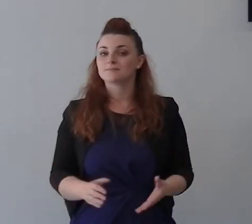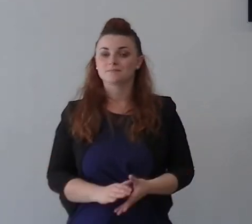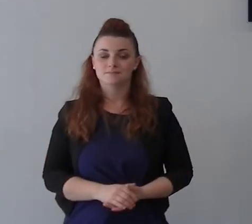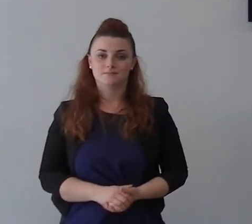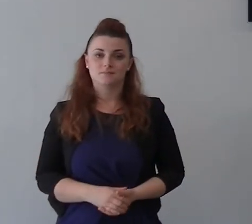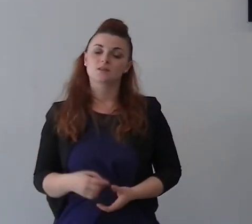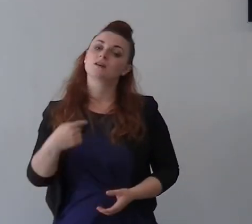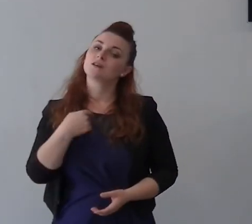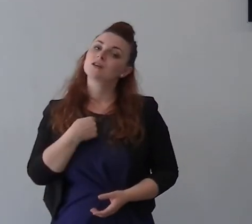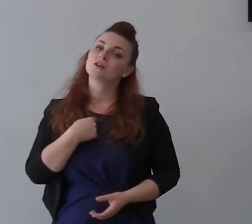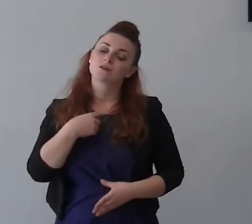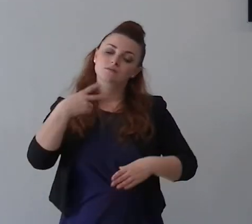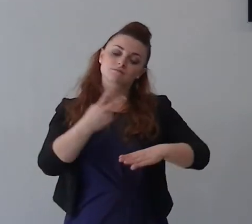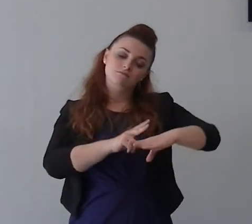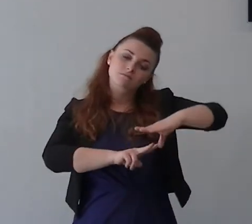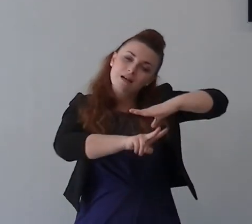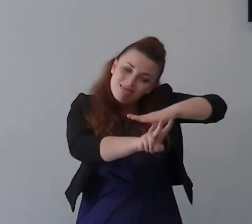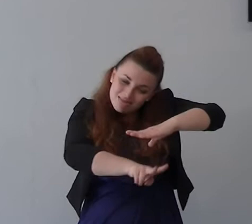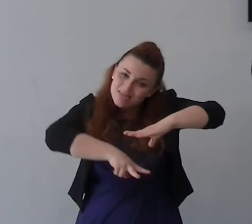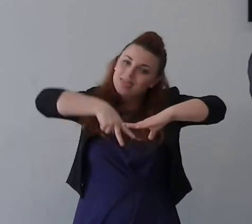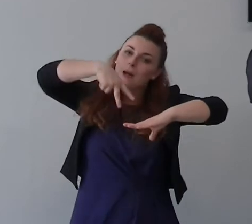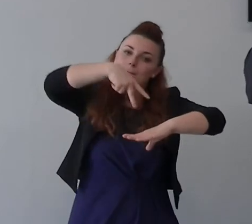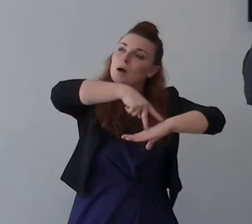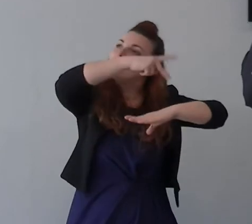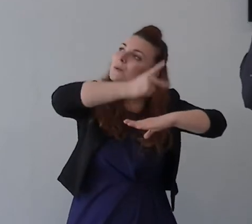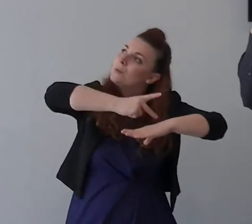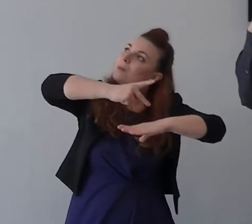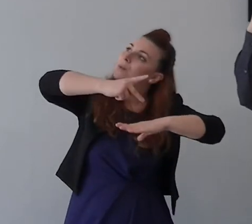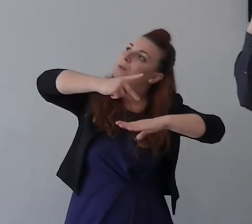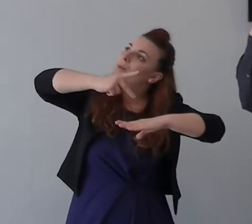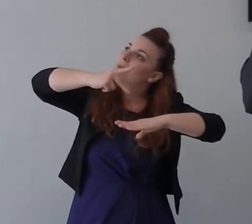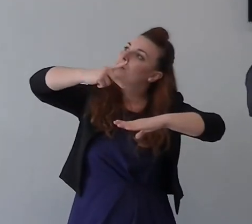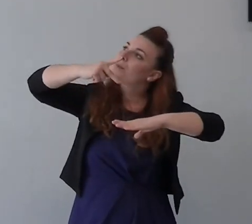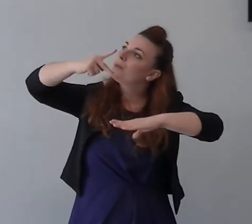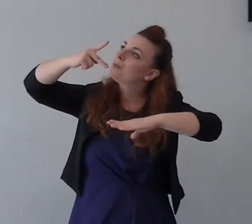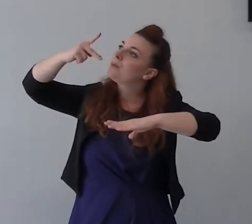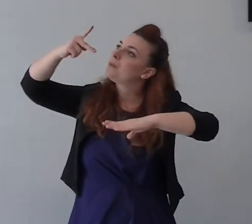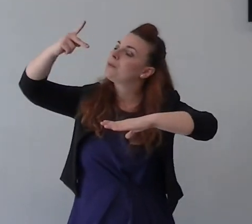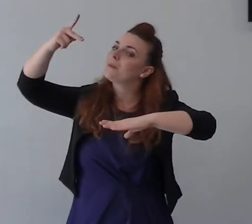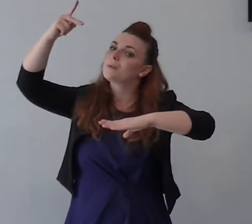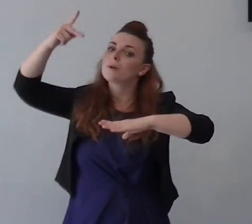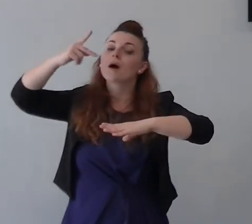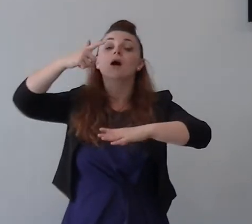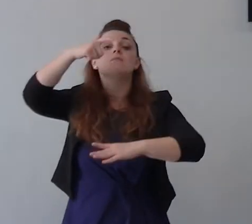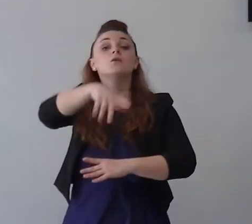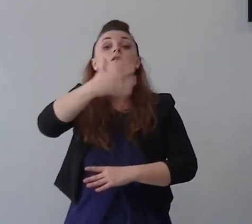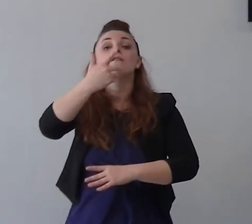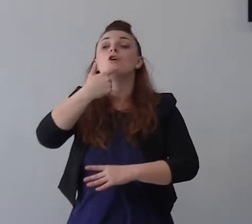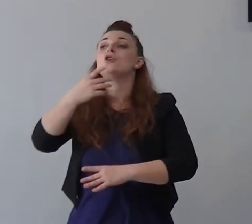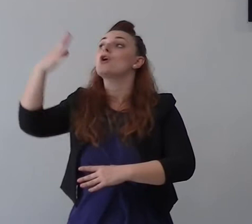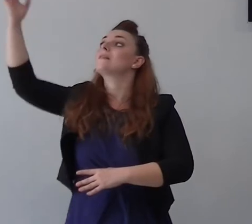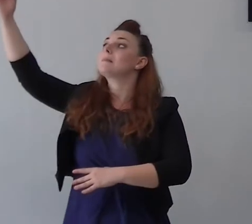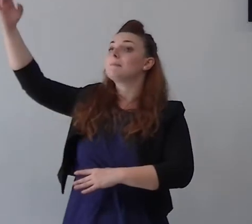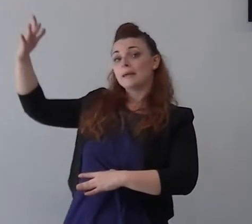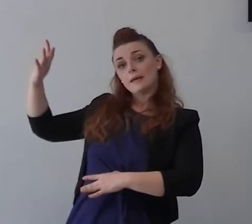ma sono risorto e sono sceso al Padre per poterti mandare lo Spirito Santo su di te, che ti